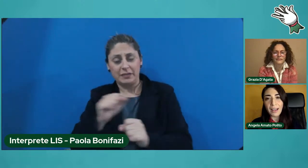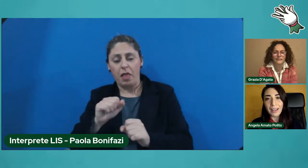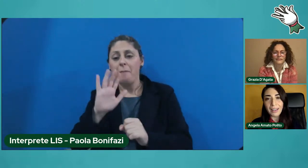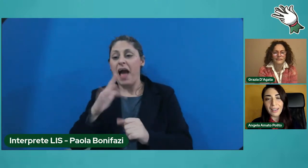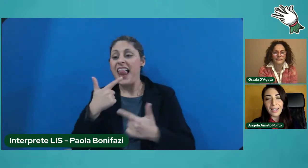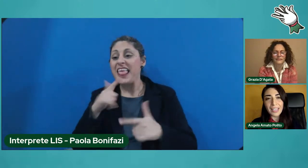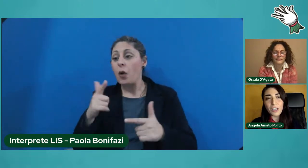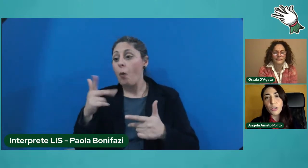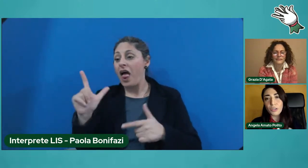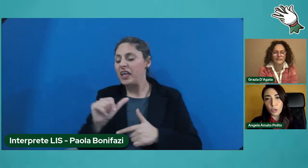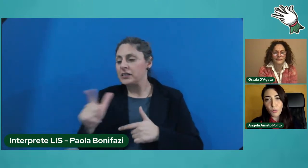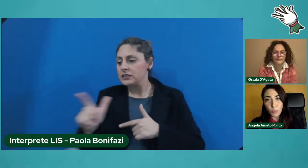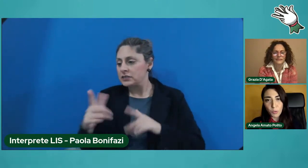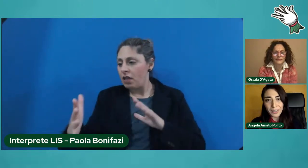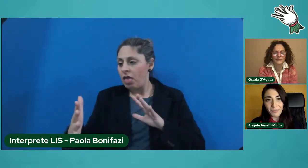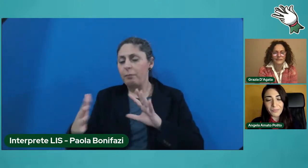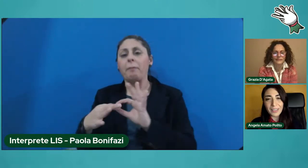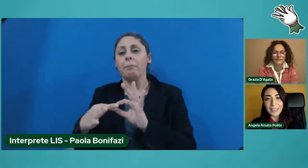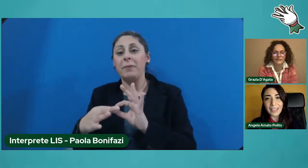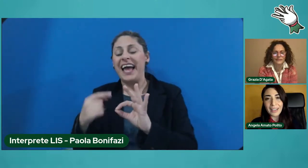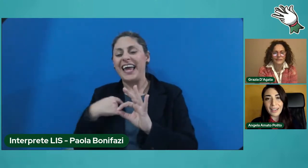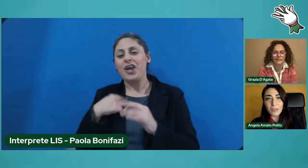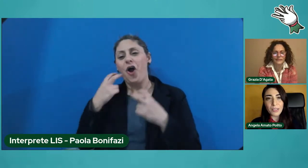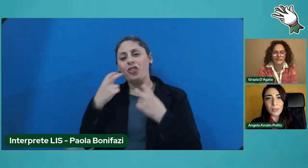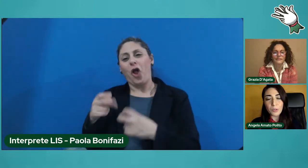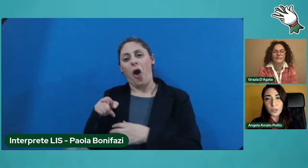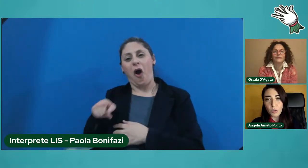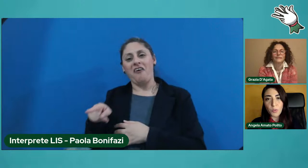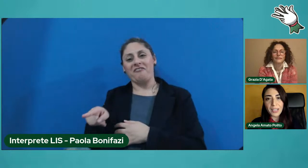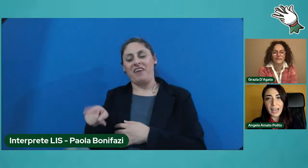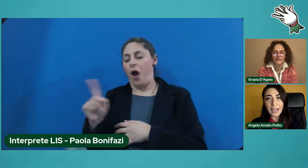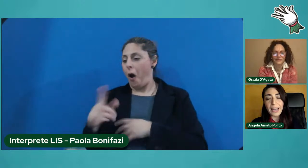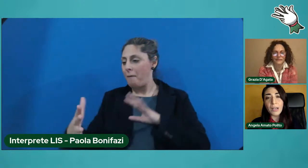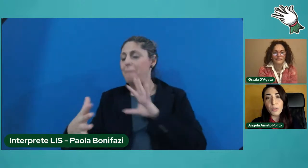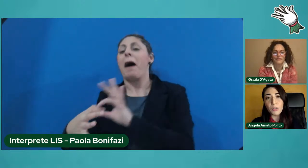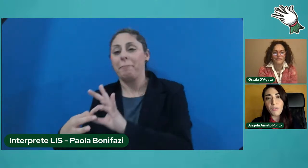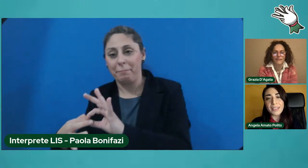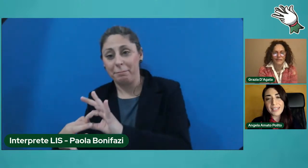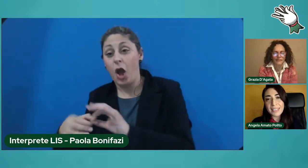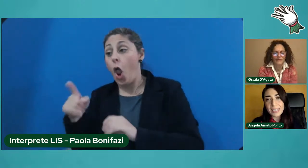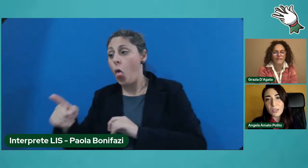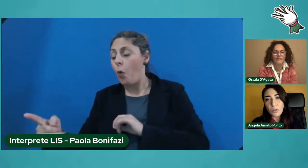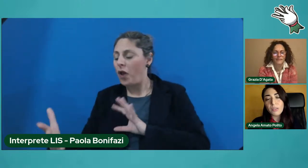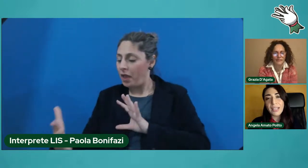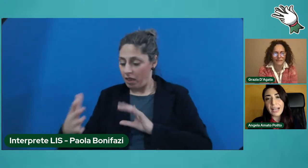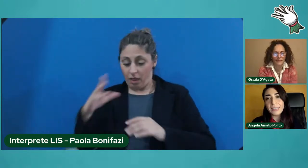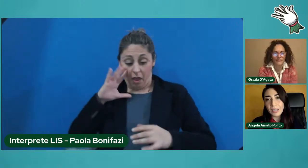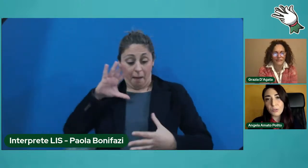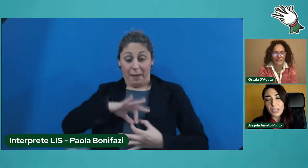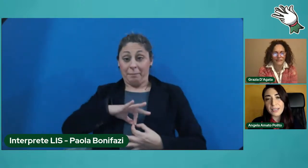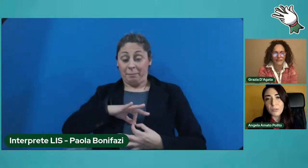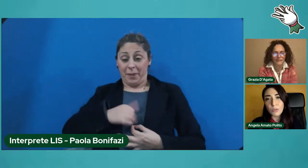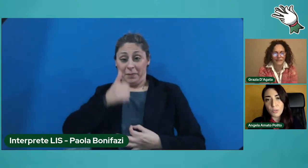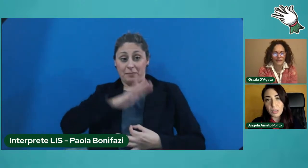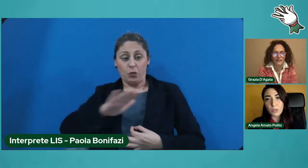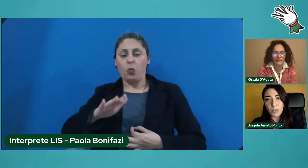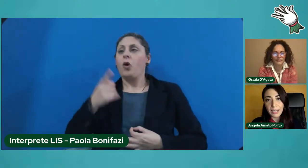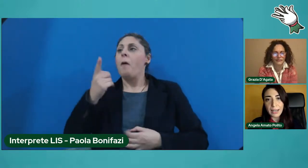trova, io trovo lui. In questo modo di comunicare e lui trova se stesso negli altri che utilizzano il suo stesso